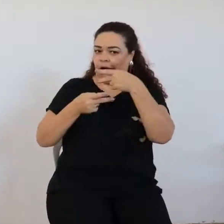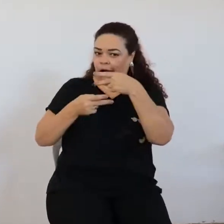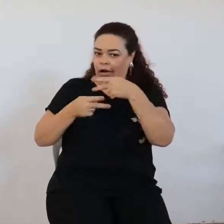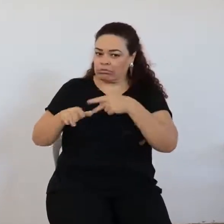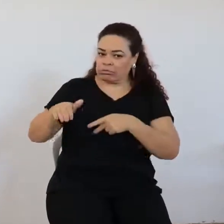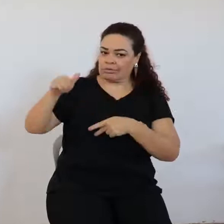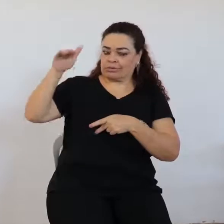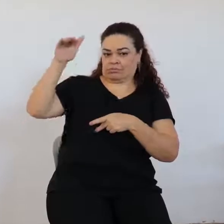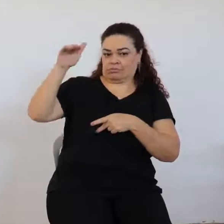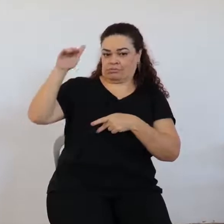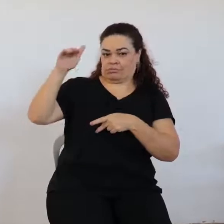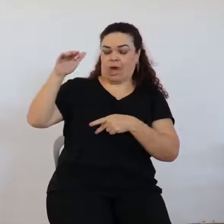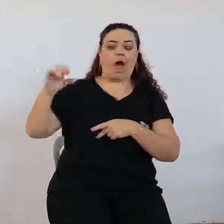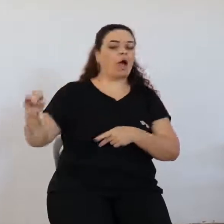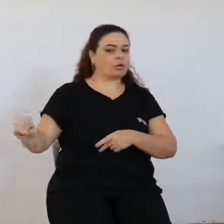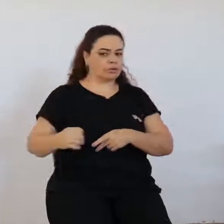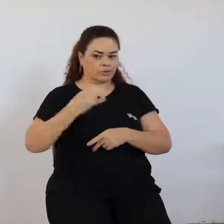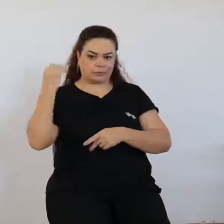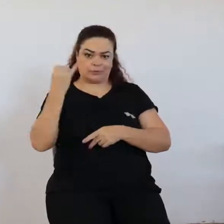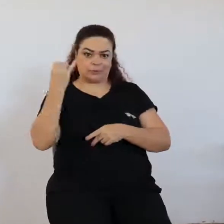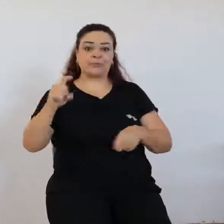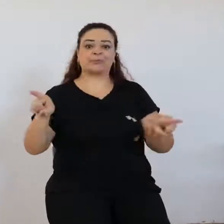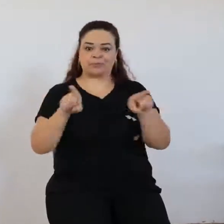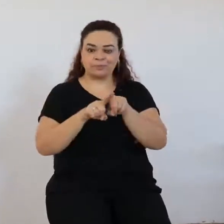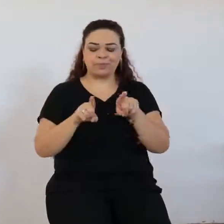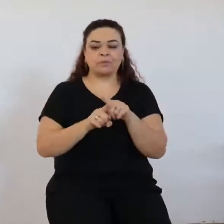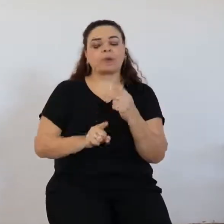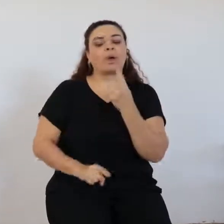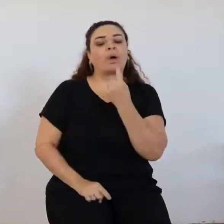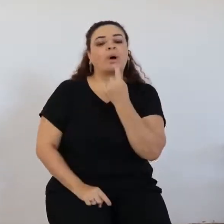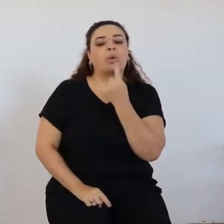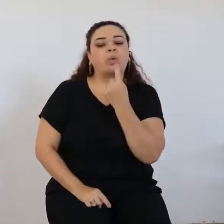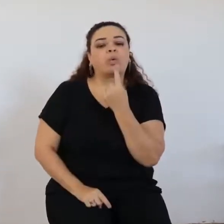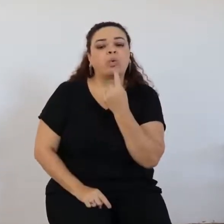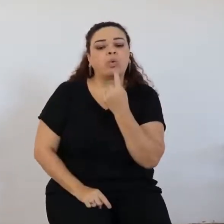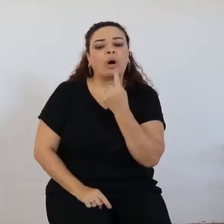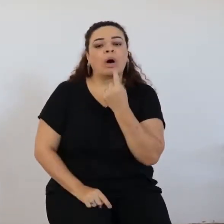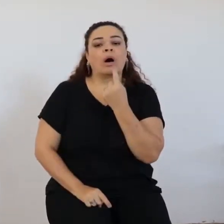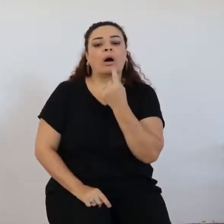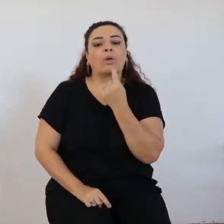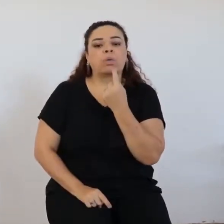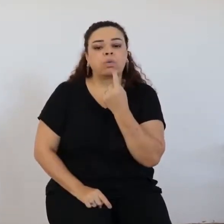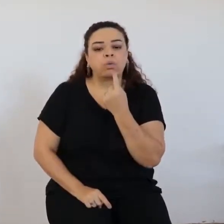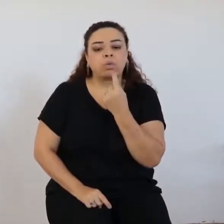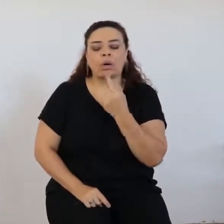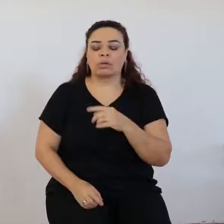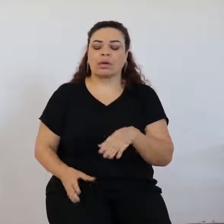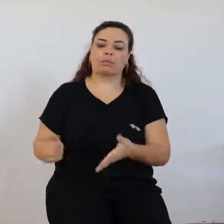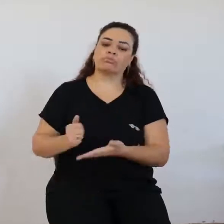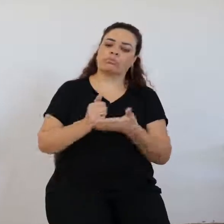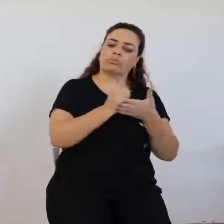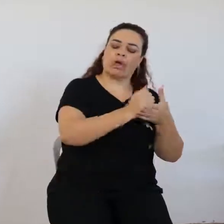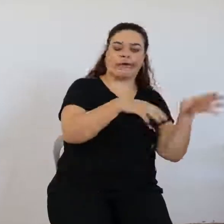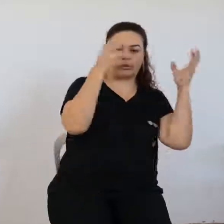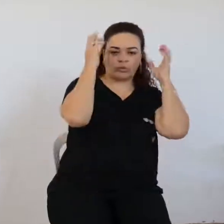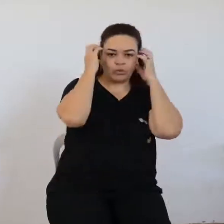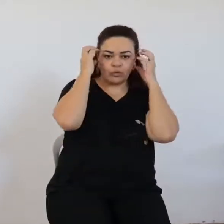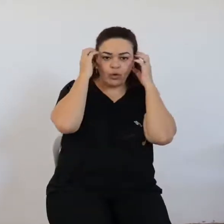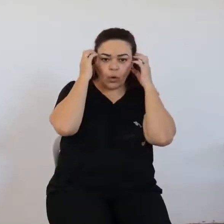exemplo, é o sopro, né? Então às vezes vai lá na fono, a fono vai avaliar como é que ele fala, se